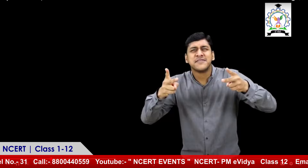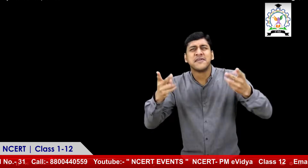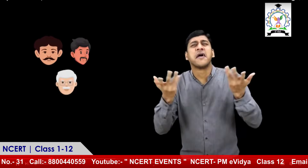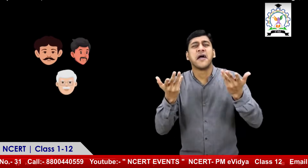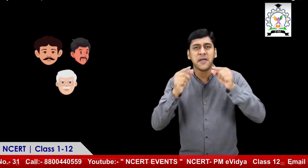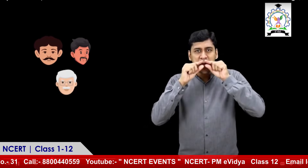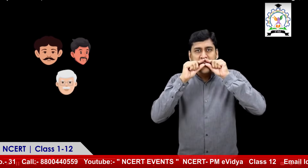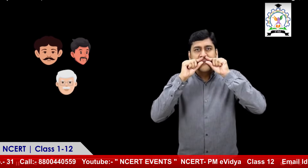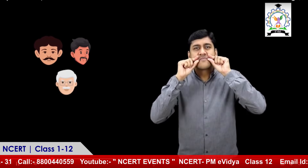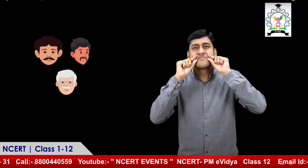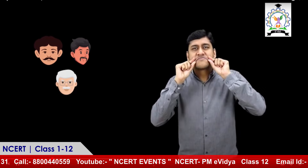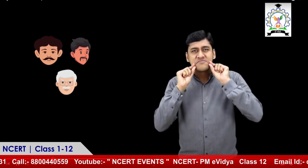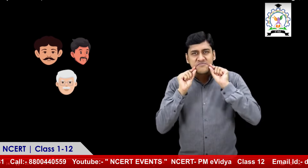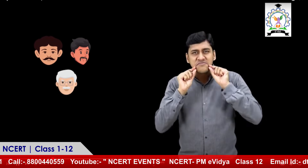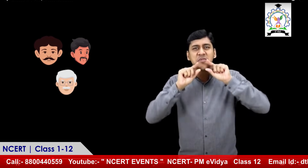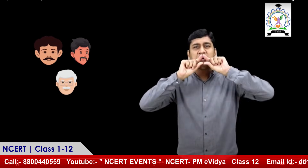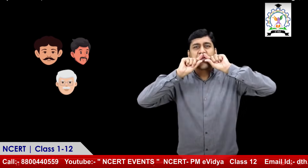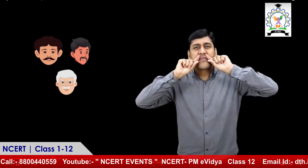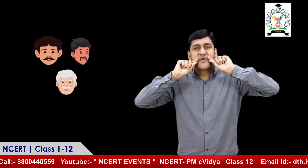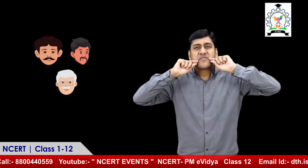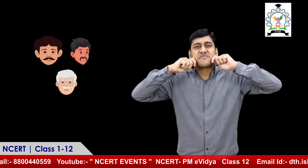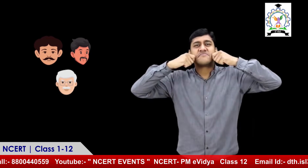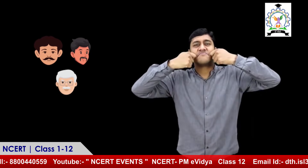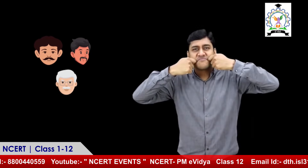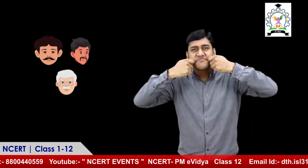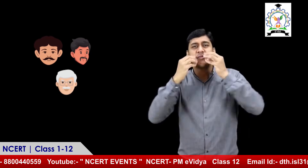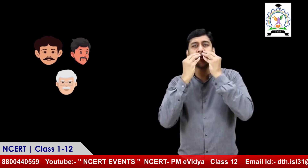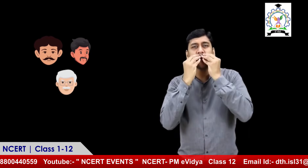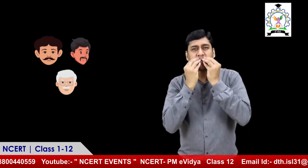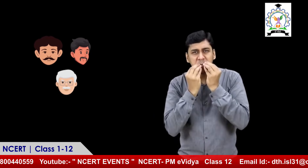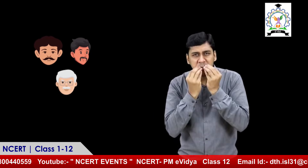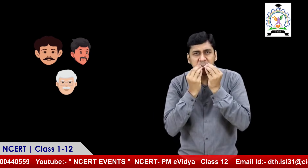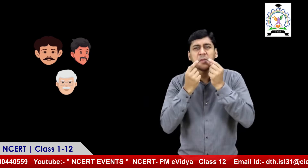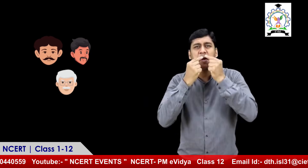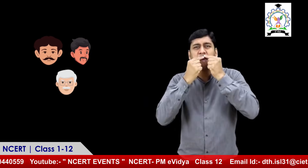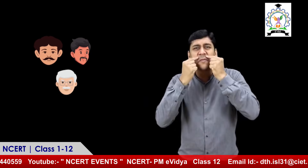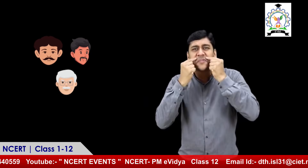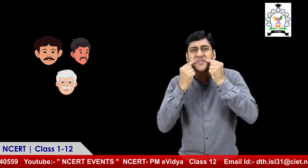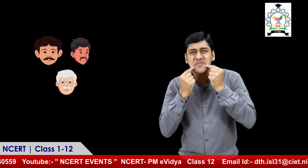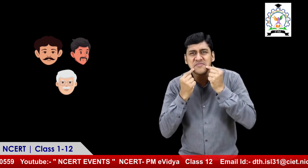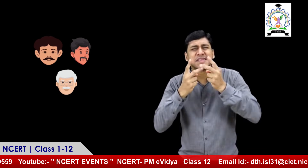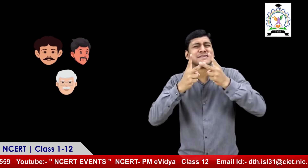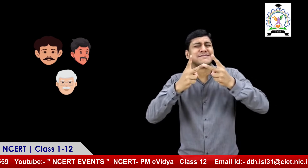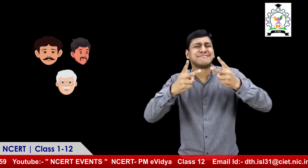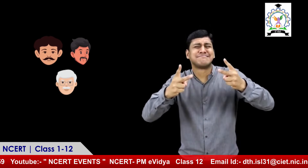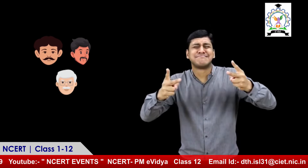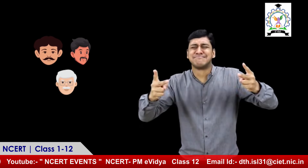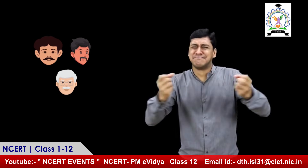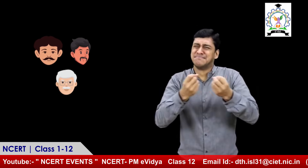सीधी, कुछ ऊपर की तरफ घूमी हुई या फिर कुछ नीचे की तरफ झुकी हुई, और हम उन्हें उनकी